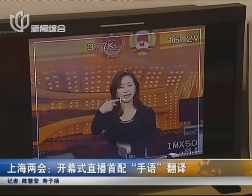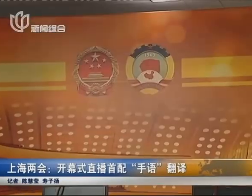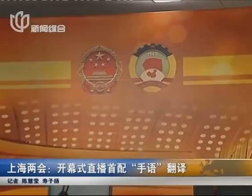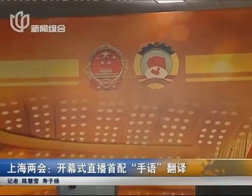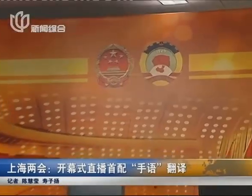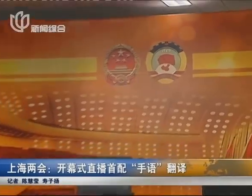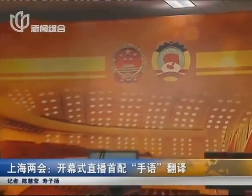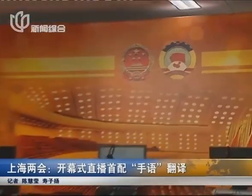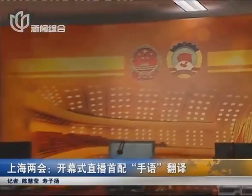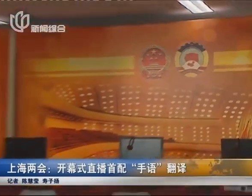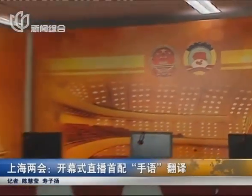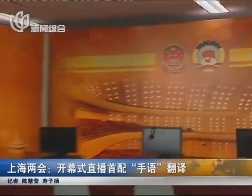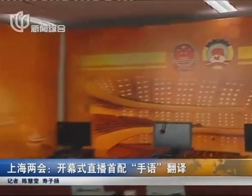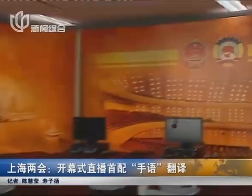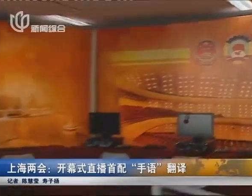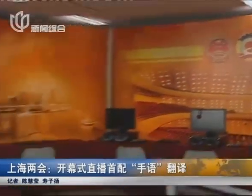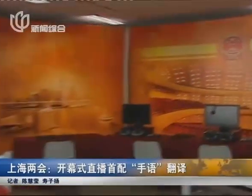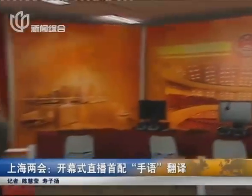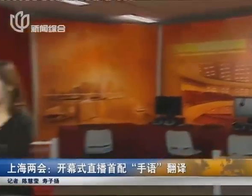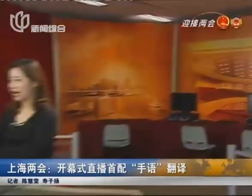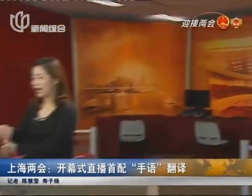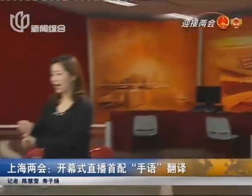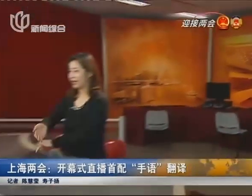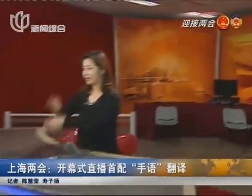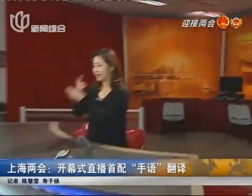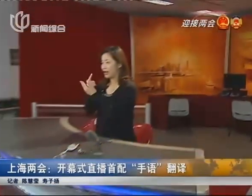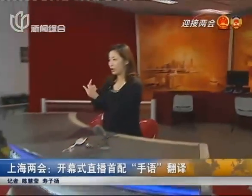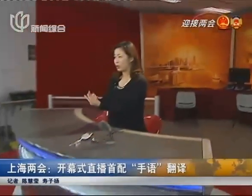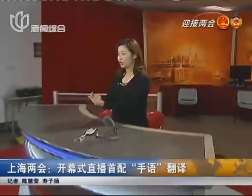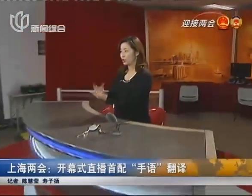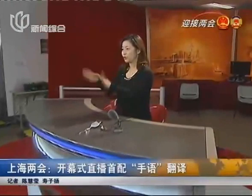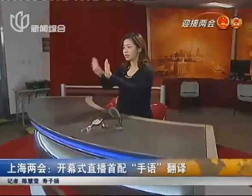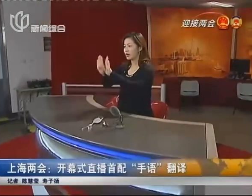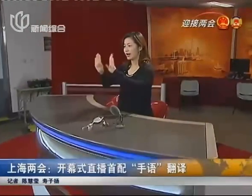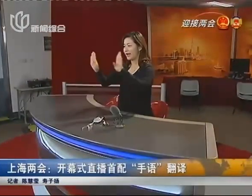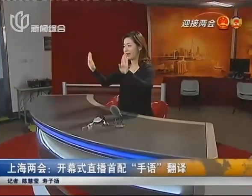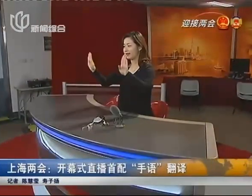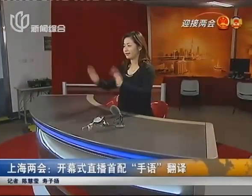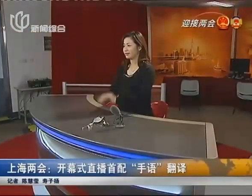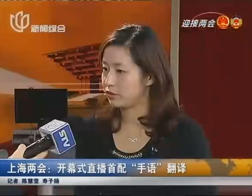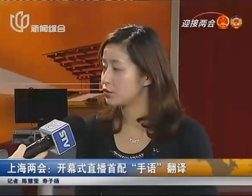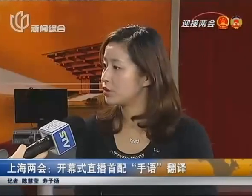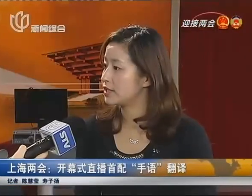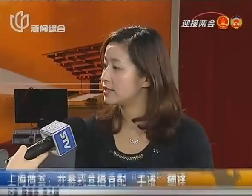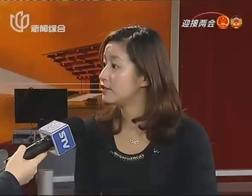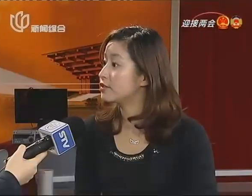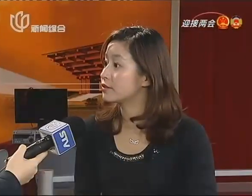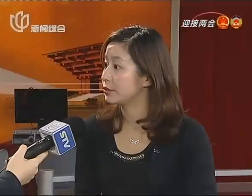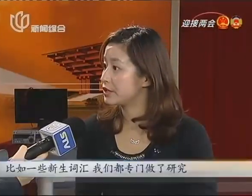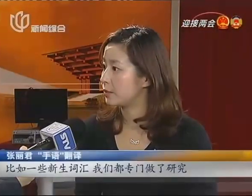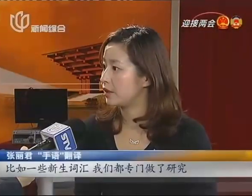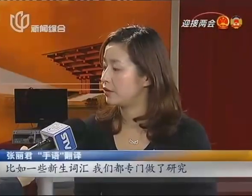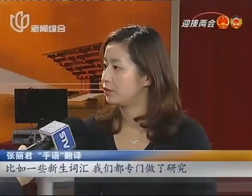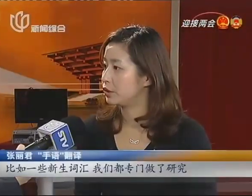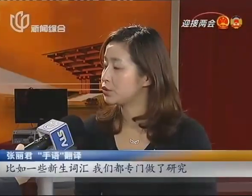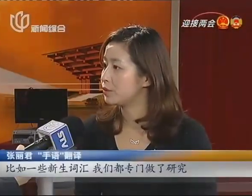这儿全程同步为听障人士做翻译。为此，市残联特意组建了一个智囊团。 比如说一些新生词